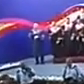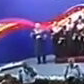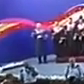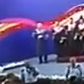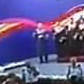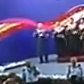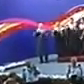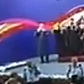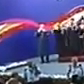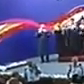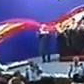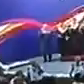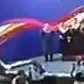لبيك ساطعة